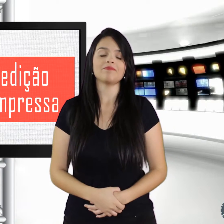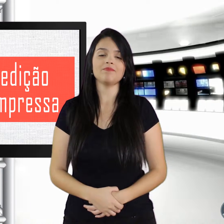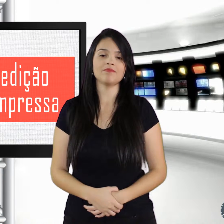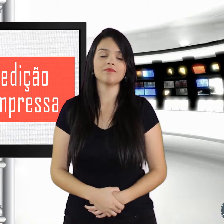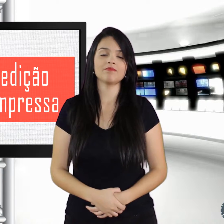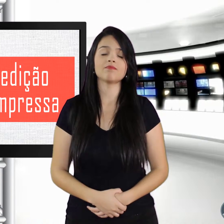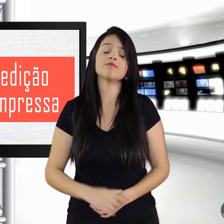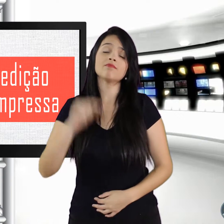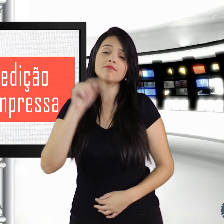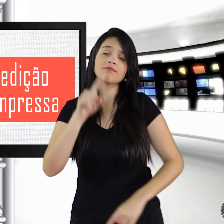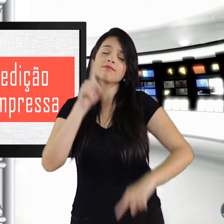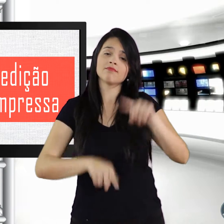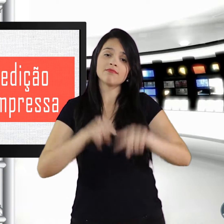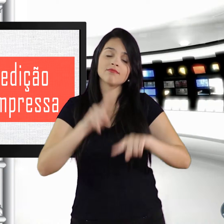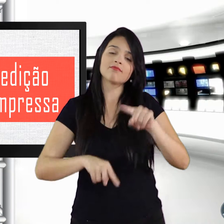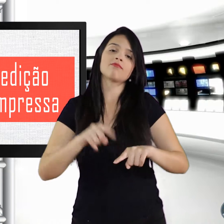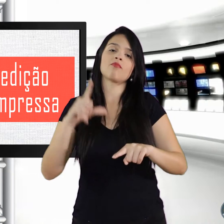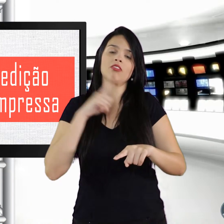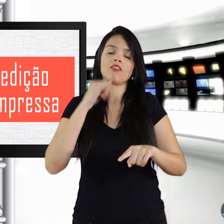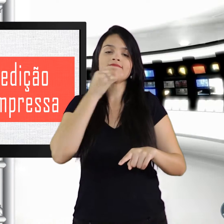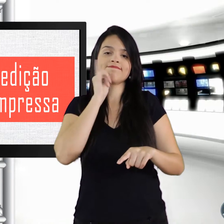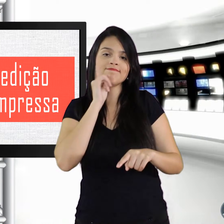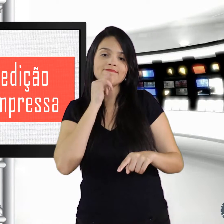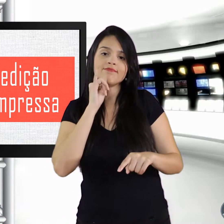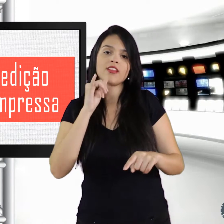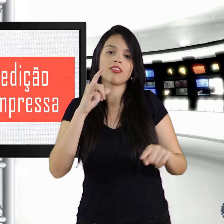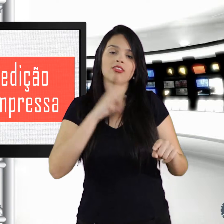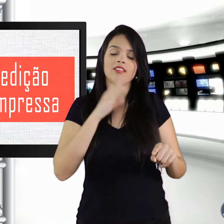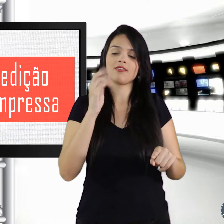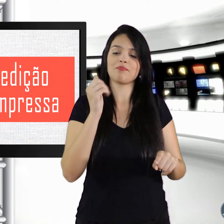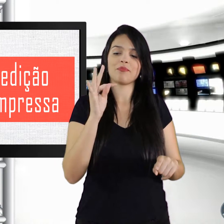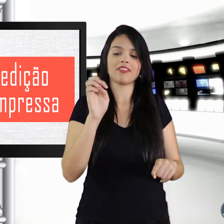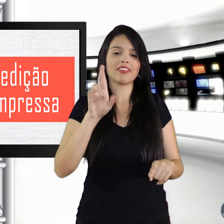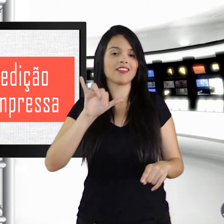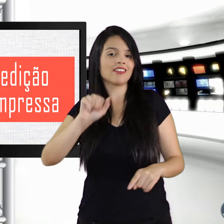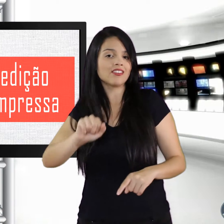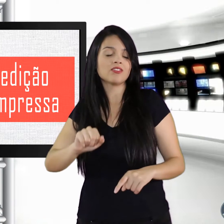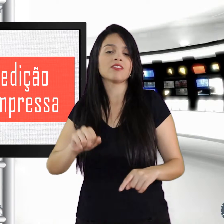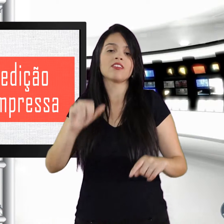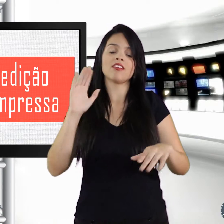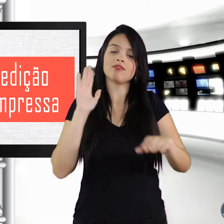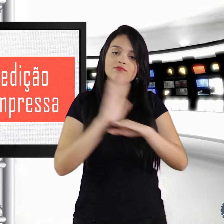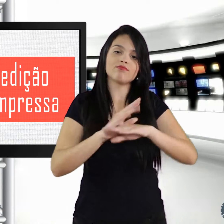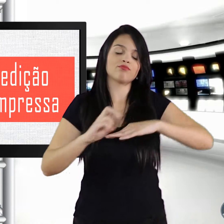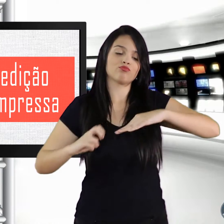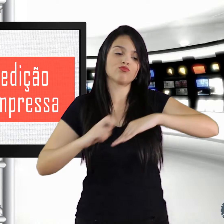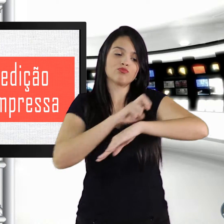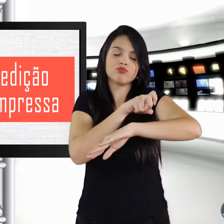São equipamentos eletromecânicos alimentados por bateria. Eles se movimentam na subida e descida de